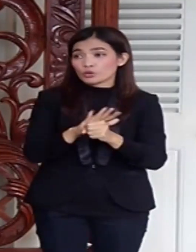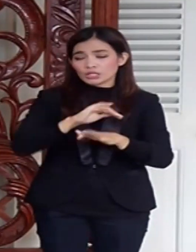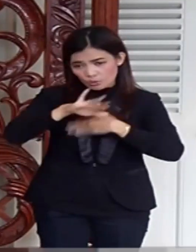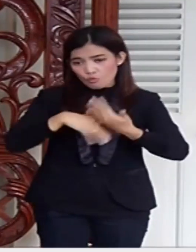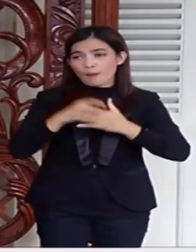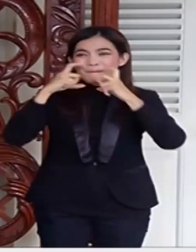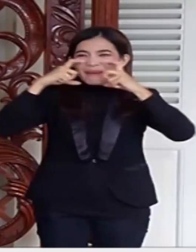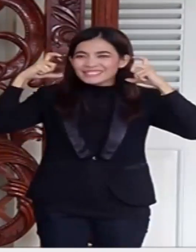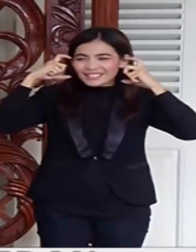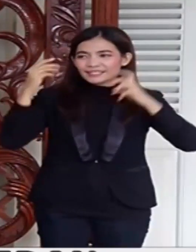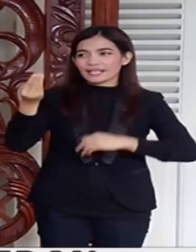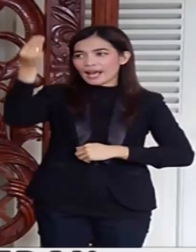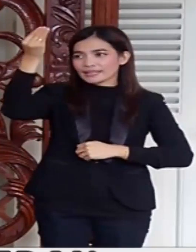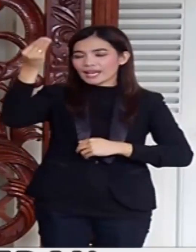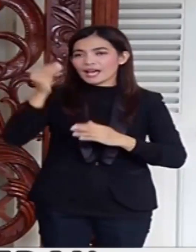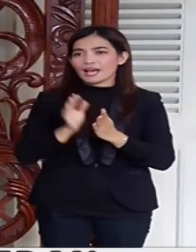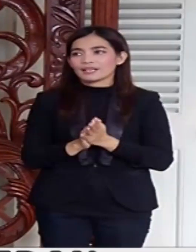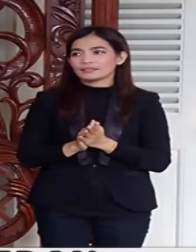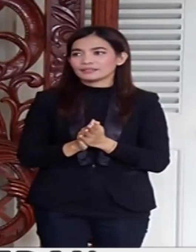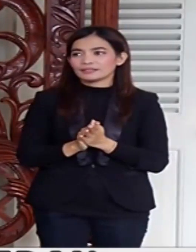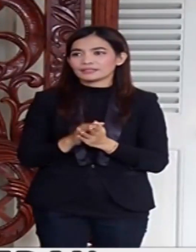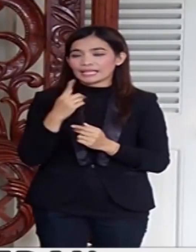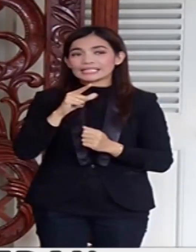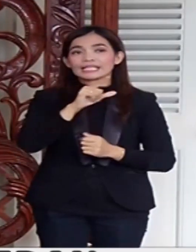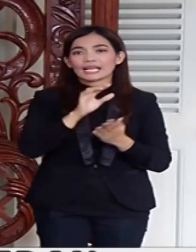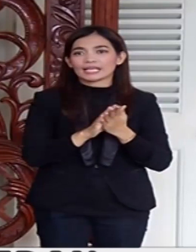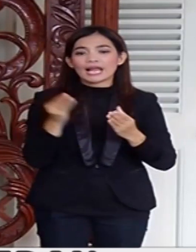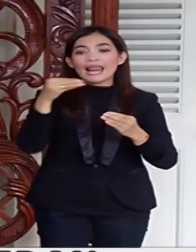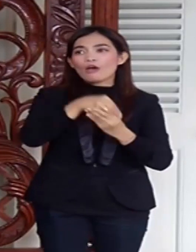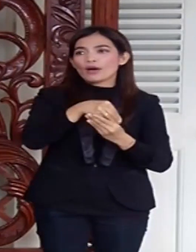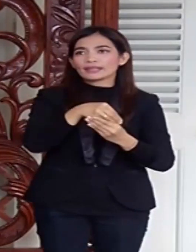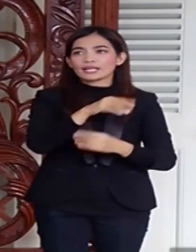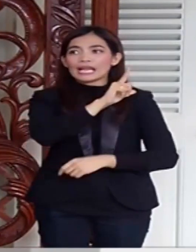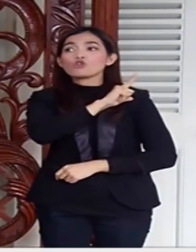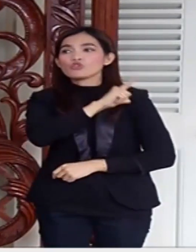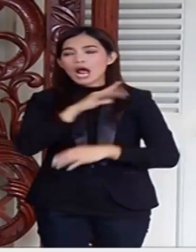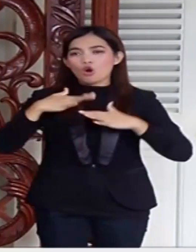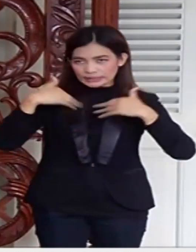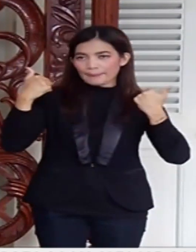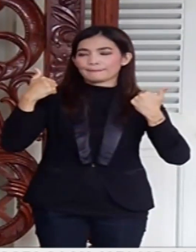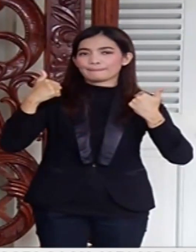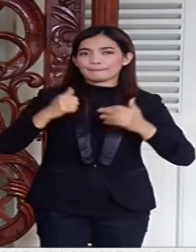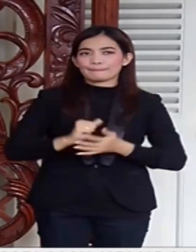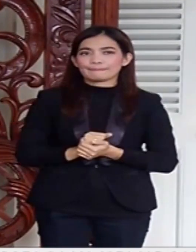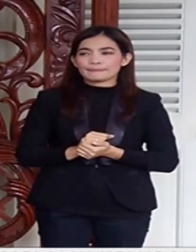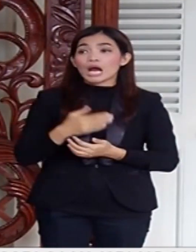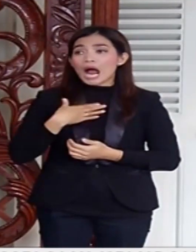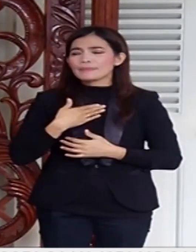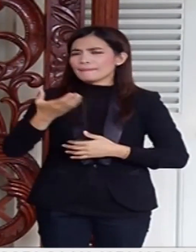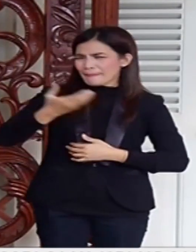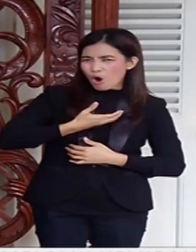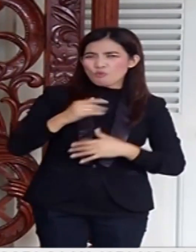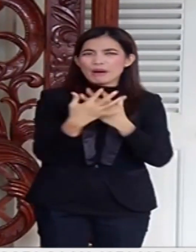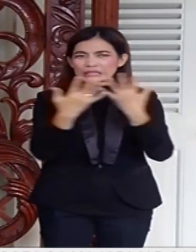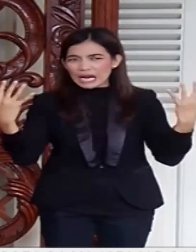kebutuhan masker di Jakarta Nanti lewat jalur jalur Kelurahan karena ini sudah disiapkan kita ingin agar